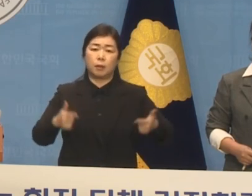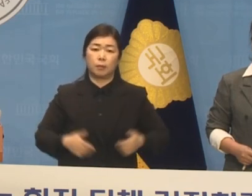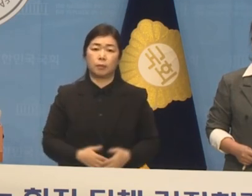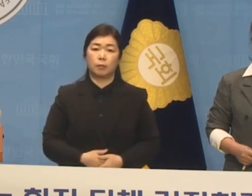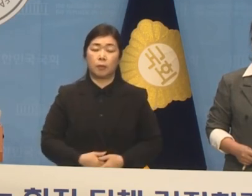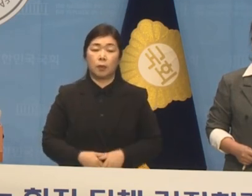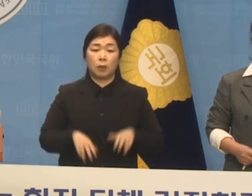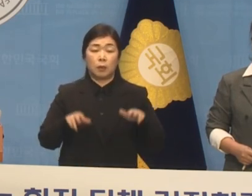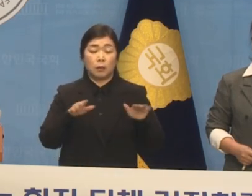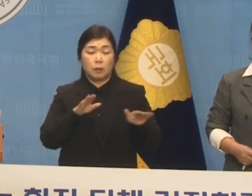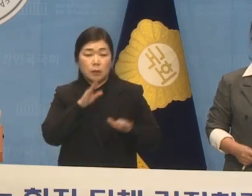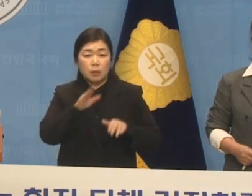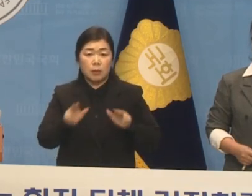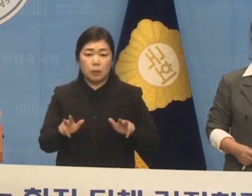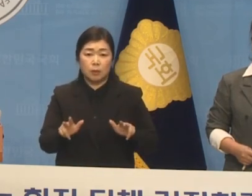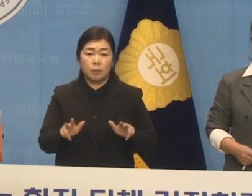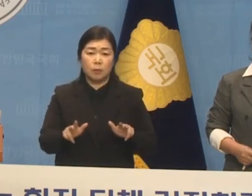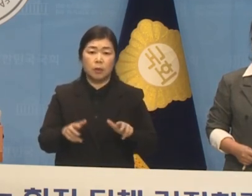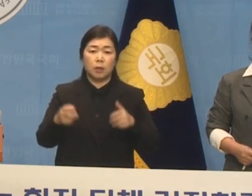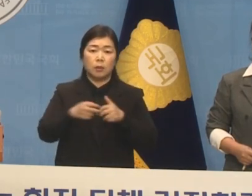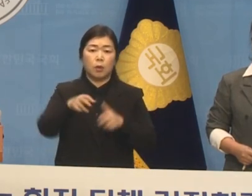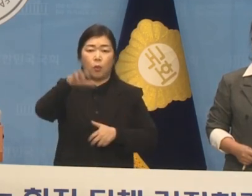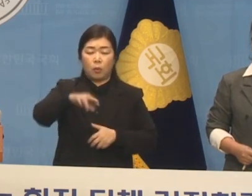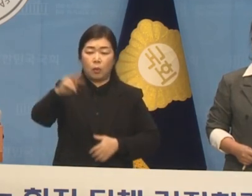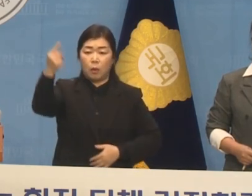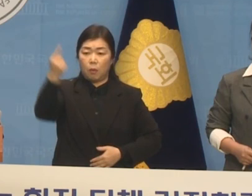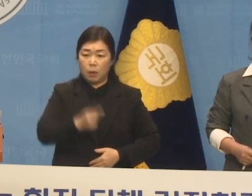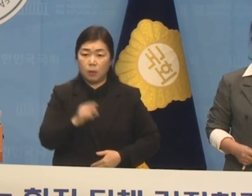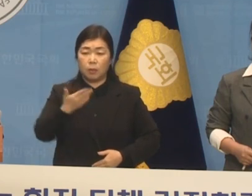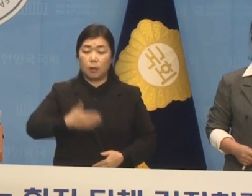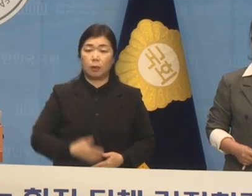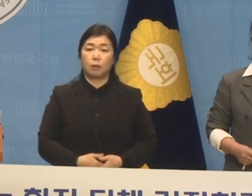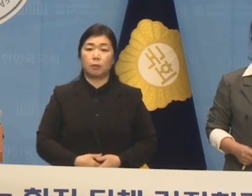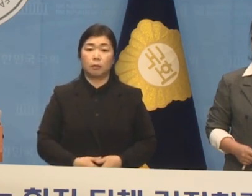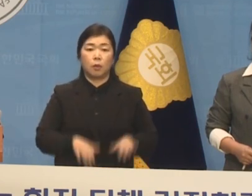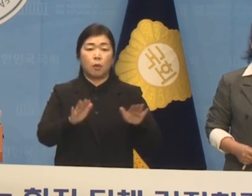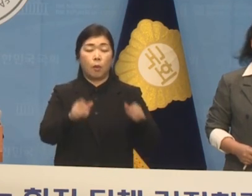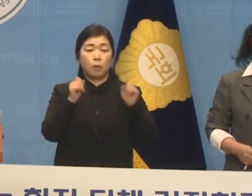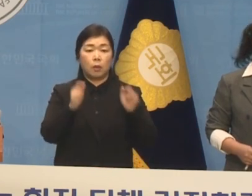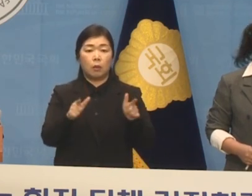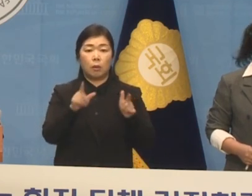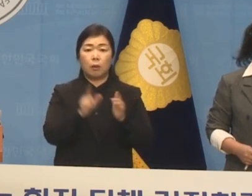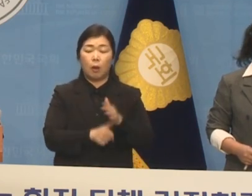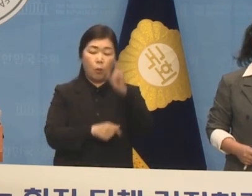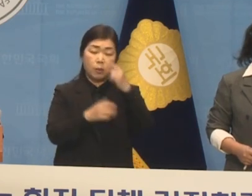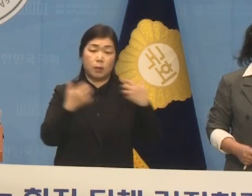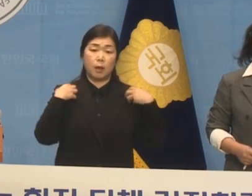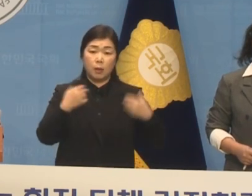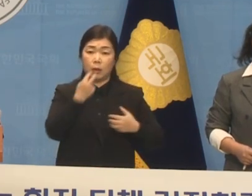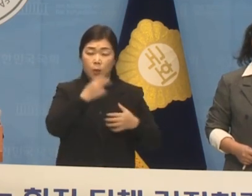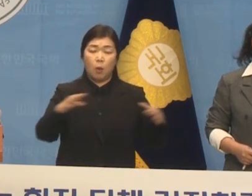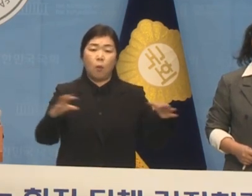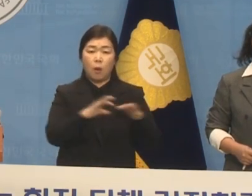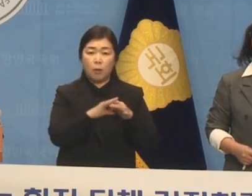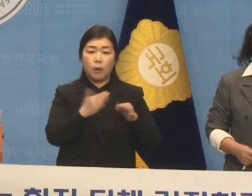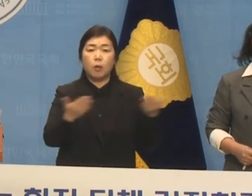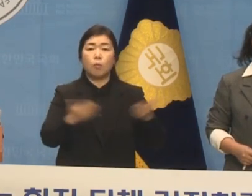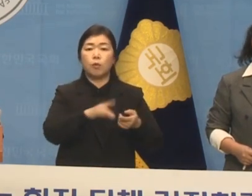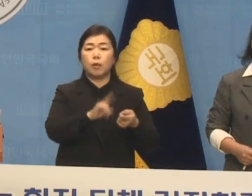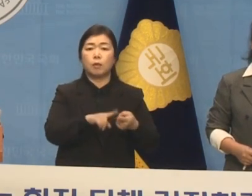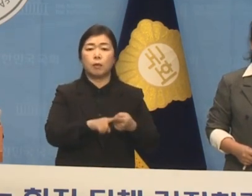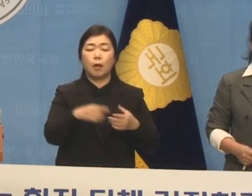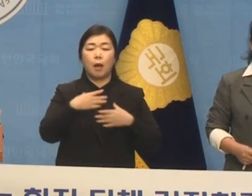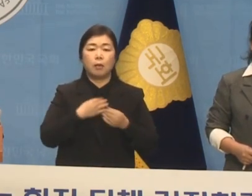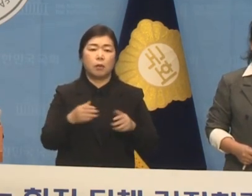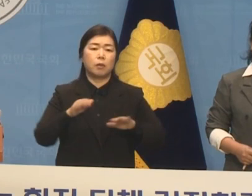즉시 의료 현장으로 돌아와야 합니다. 이번 기회에 환자 생명이 직결된 업무에 대해서는